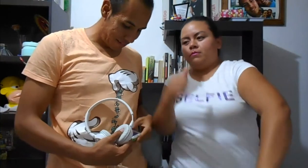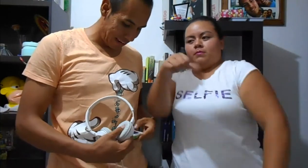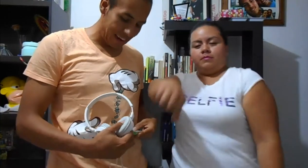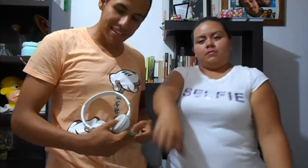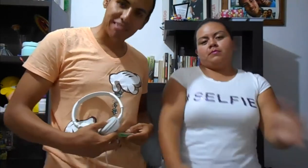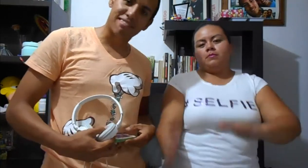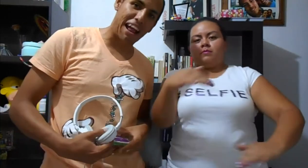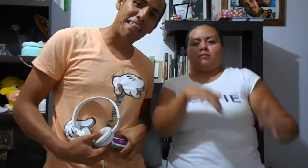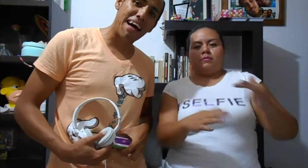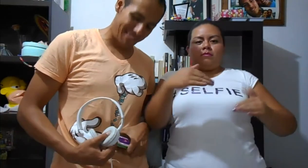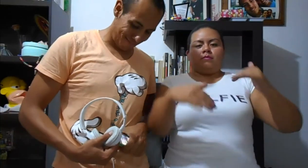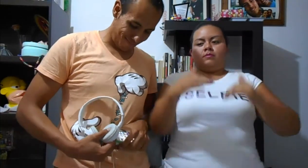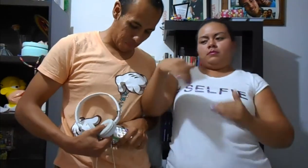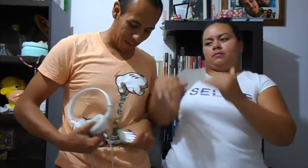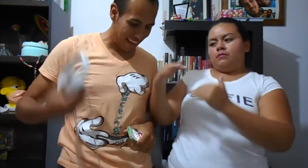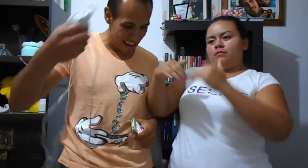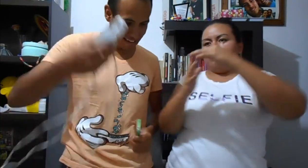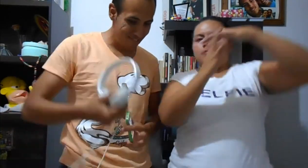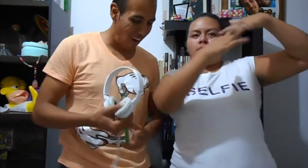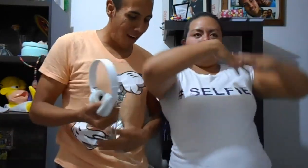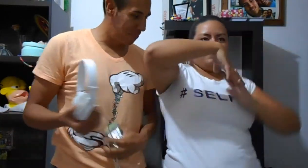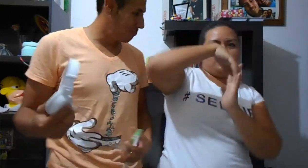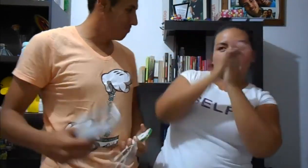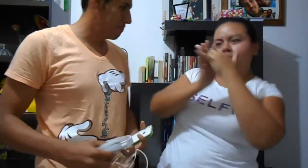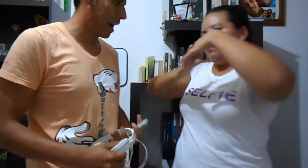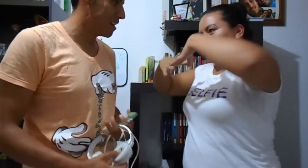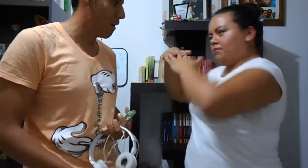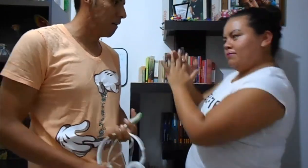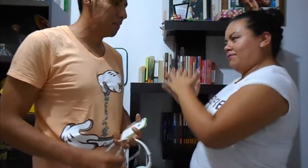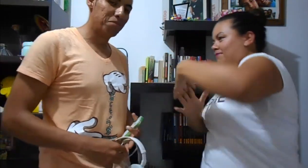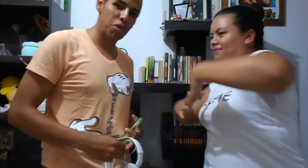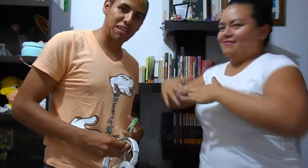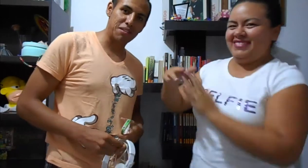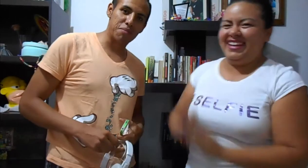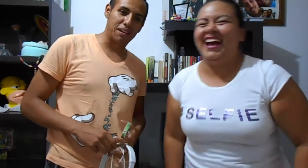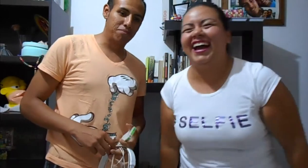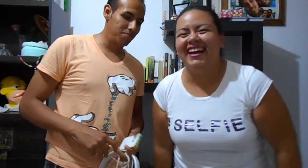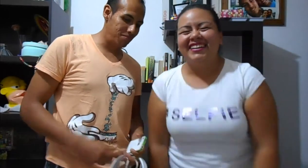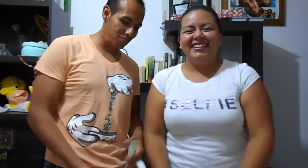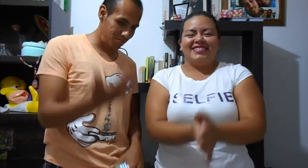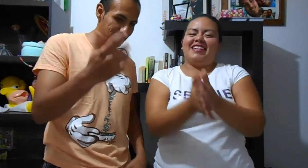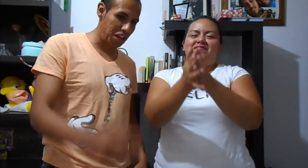Que regresen las entradas. No puede ser. No. Me ganó. Ahora sí me Sí,